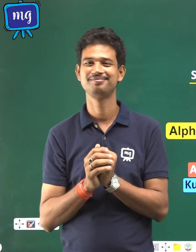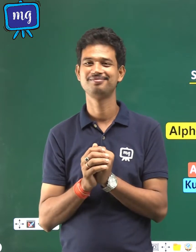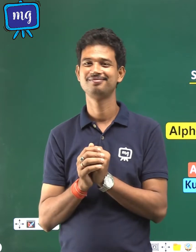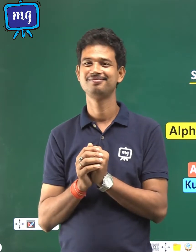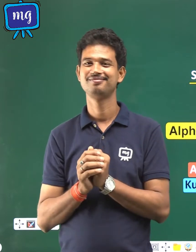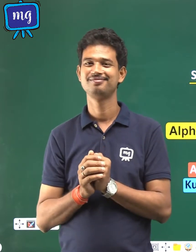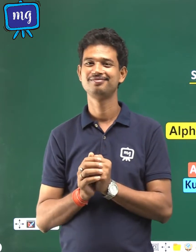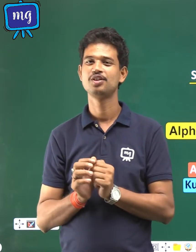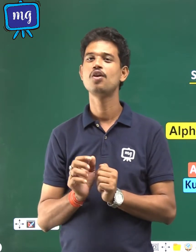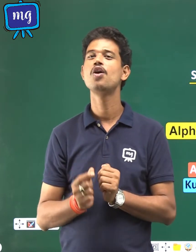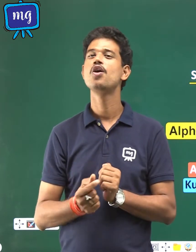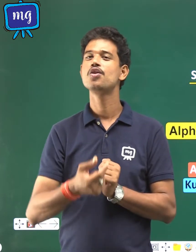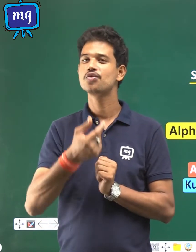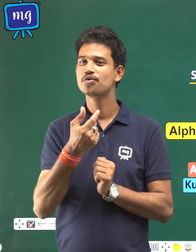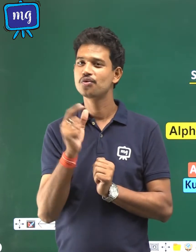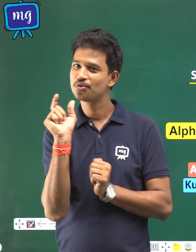U to Z.